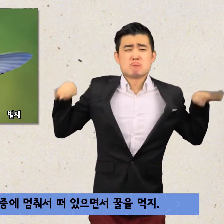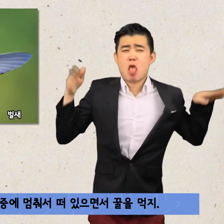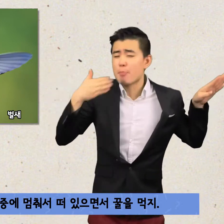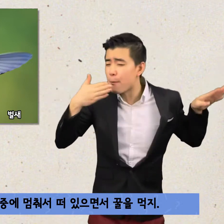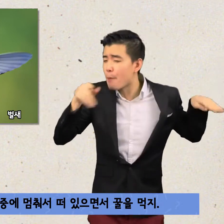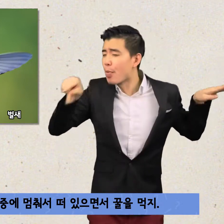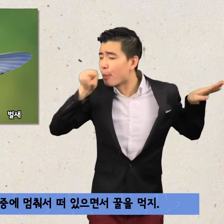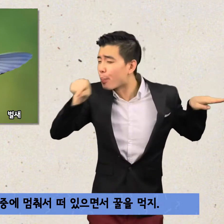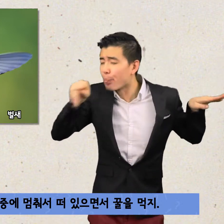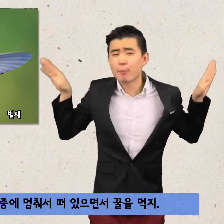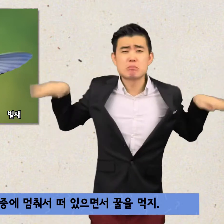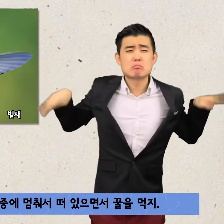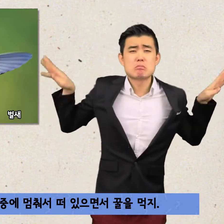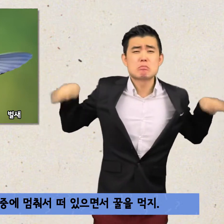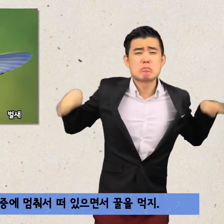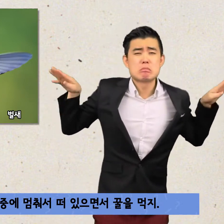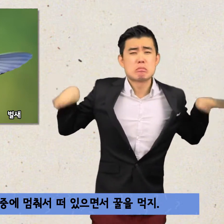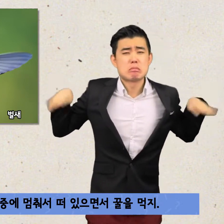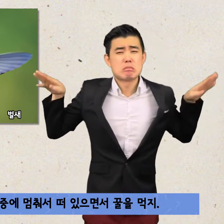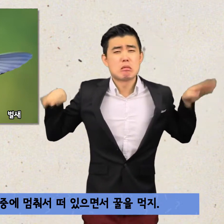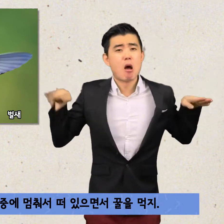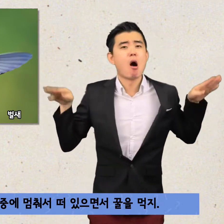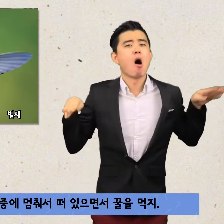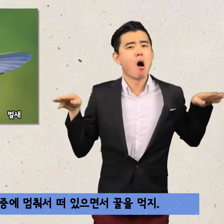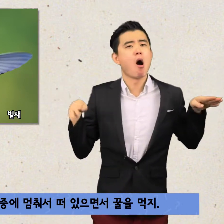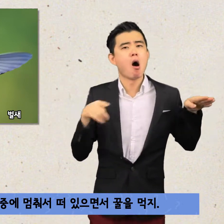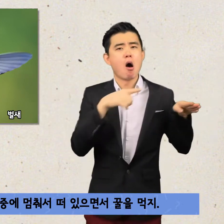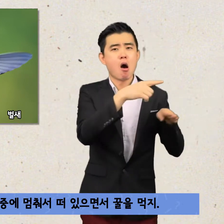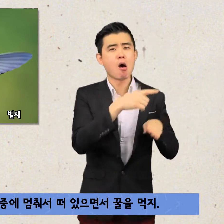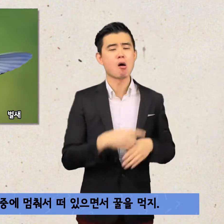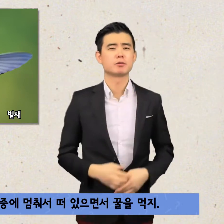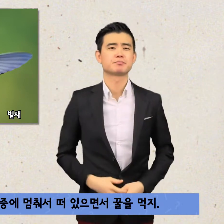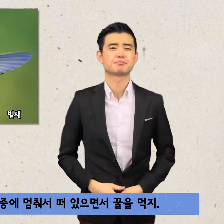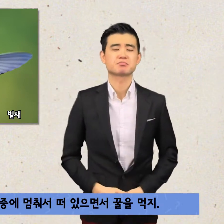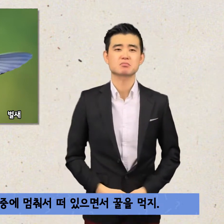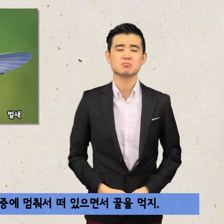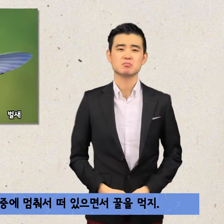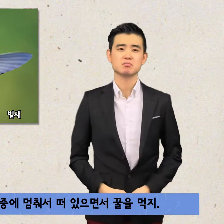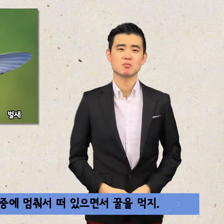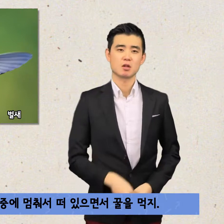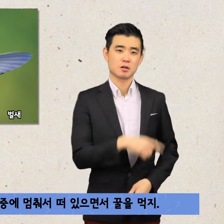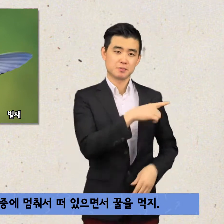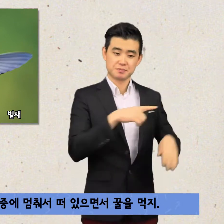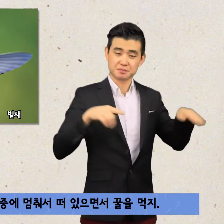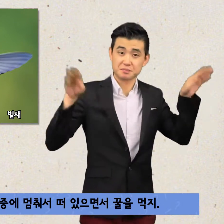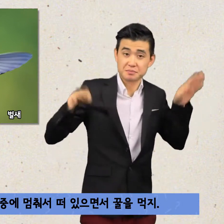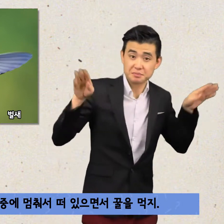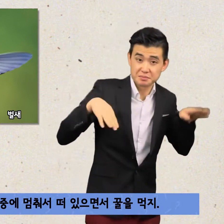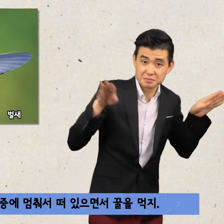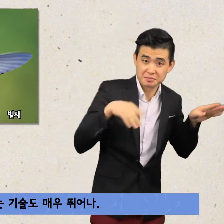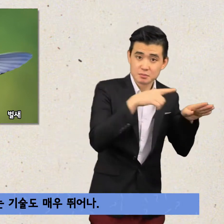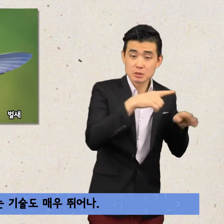날개를 빠르게 움직여 공중에 멈춰서 떠 있으면서 꿀을 먹지.